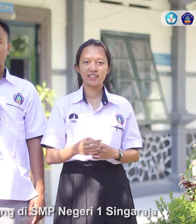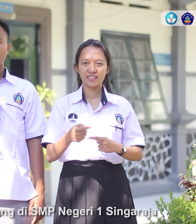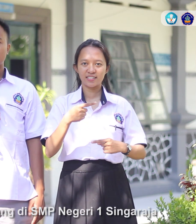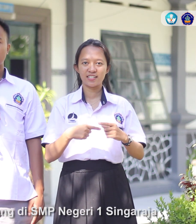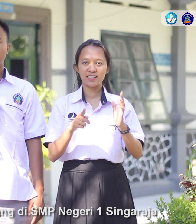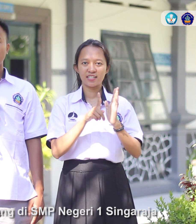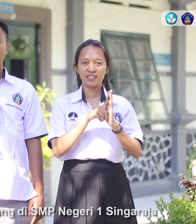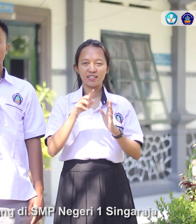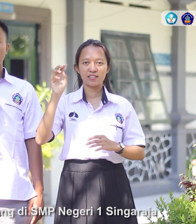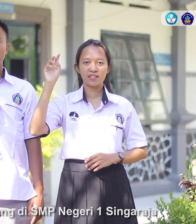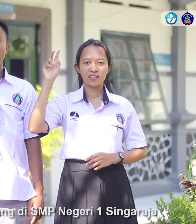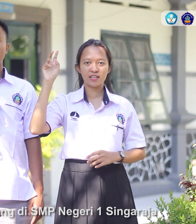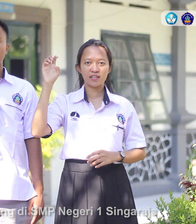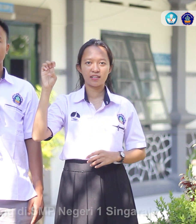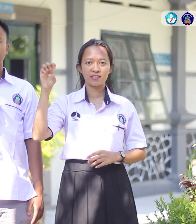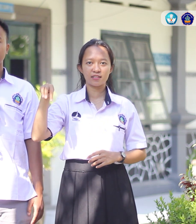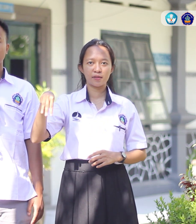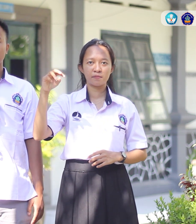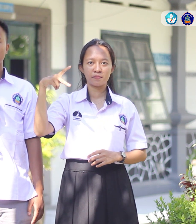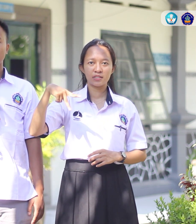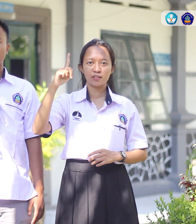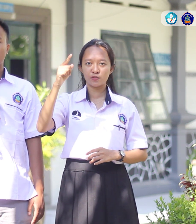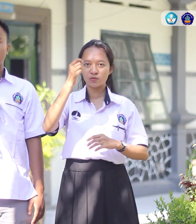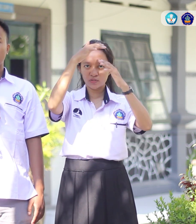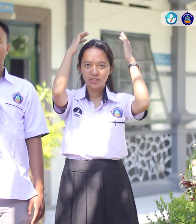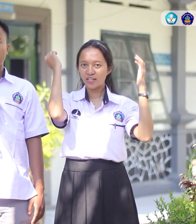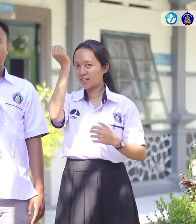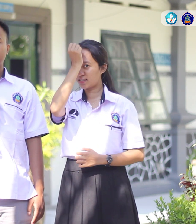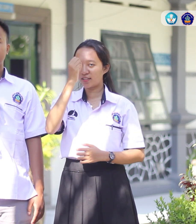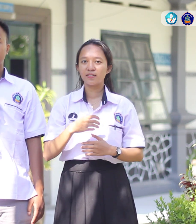Selamat datang di SMP Negeri 1 Singaraja.